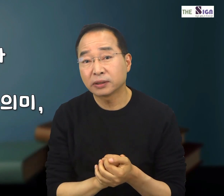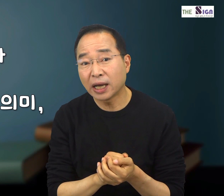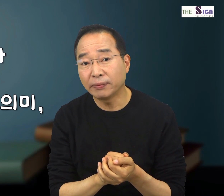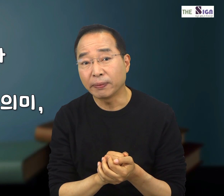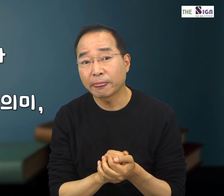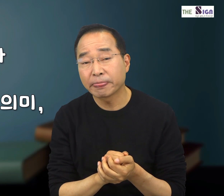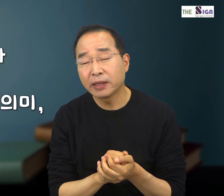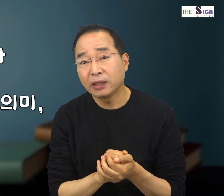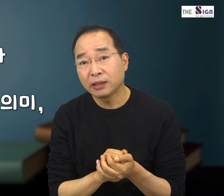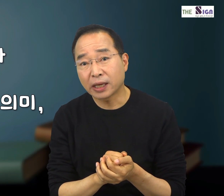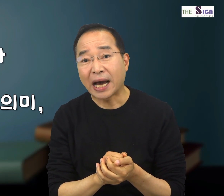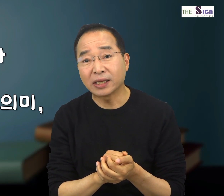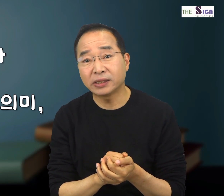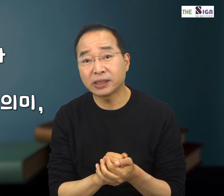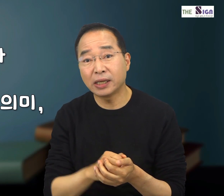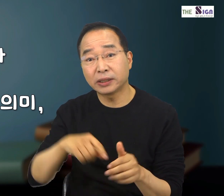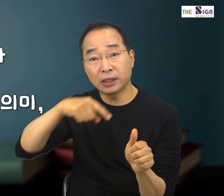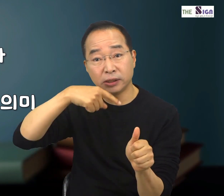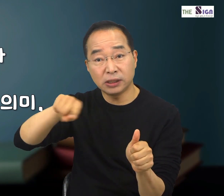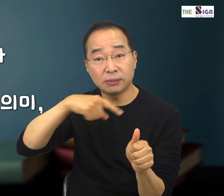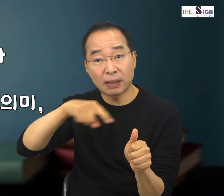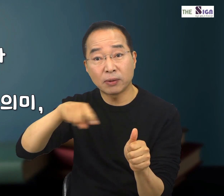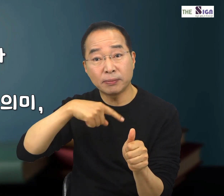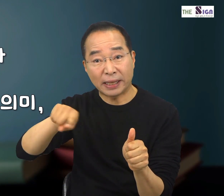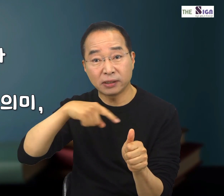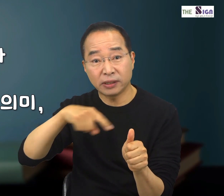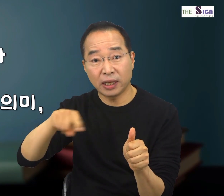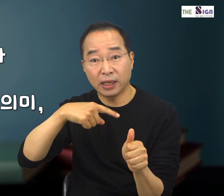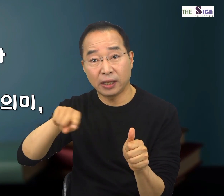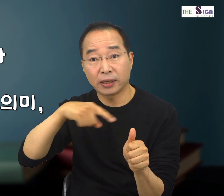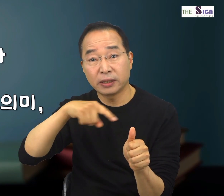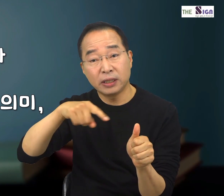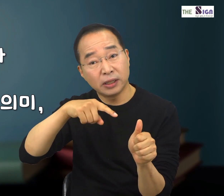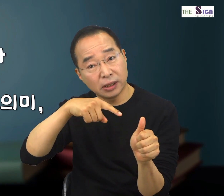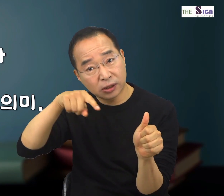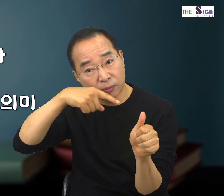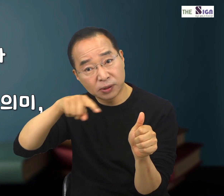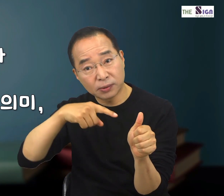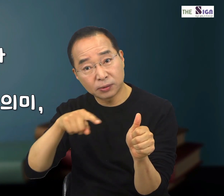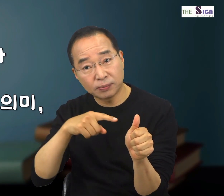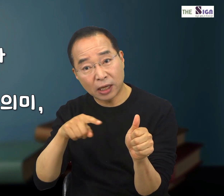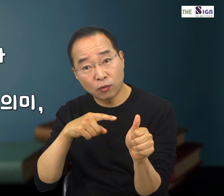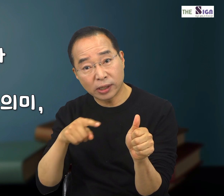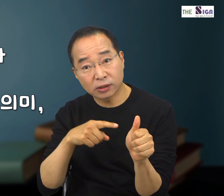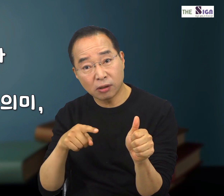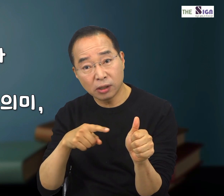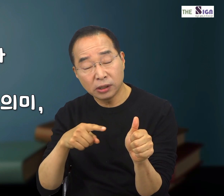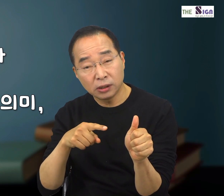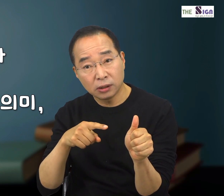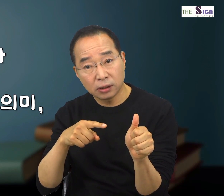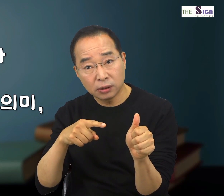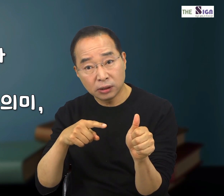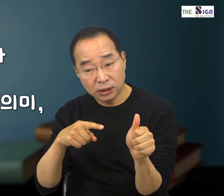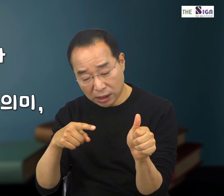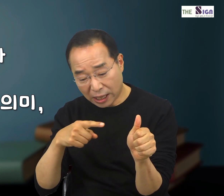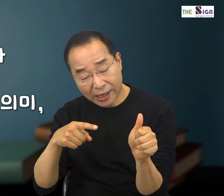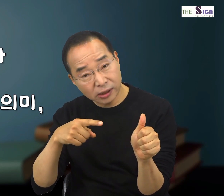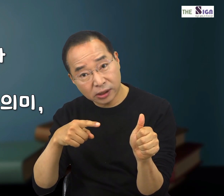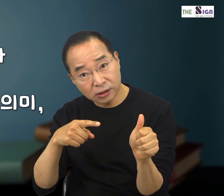단 이게 가르치다 할 때는 이 방법이 맞는데, 이게 이제 점점 내려와서 이게 가르치는, 자